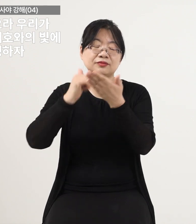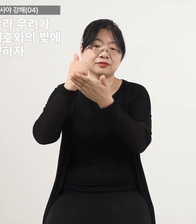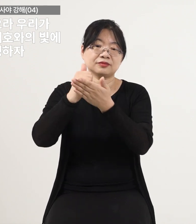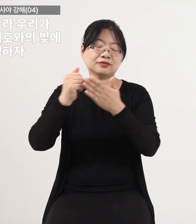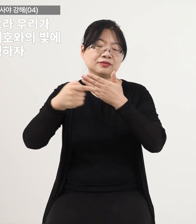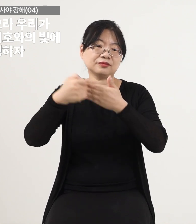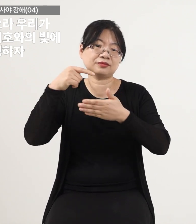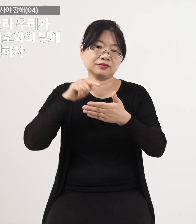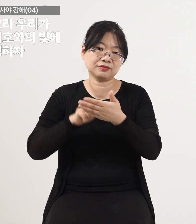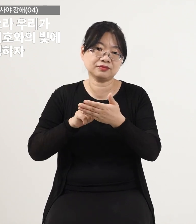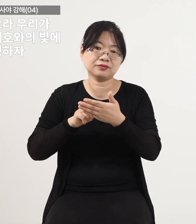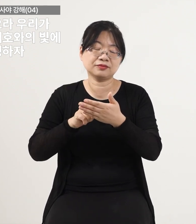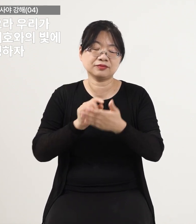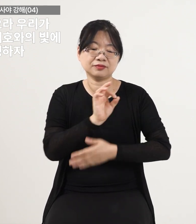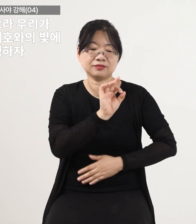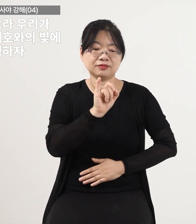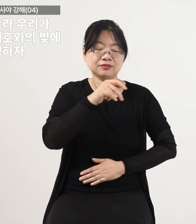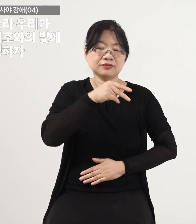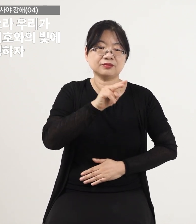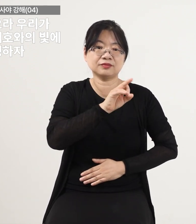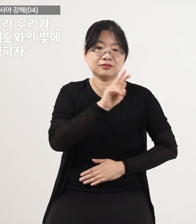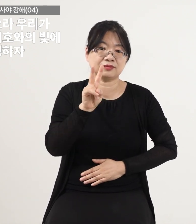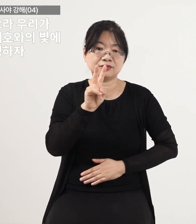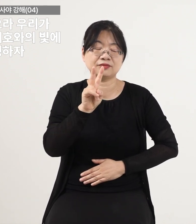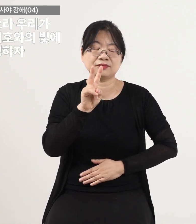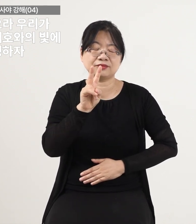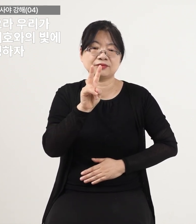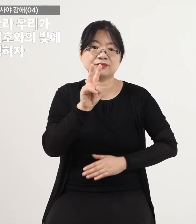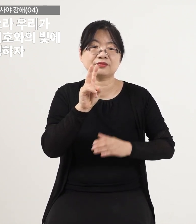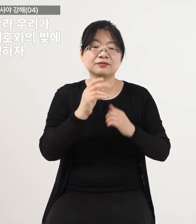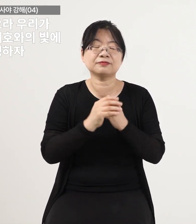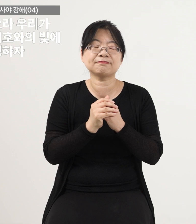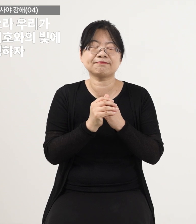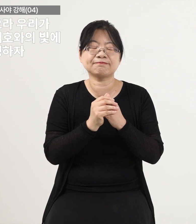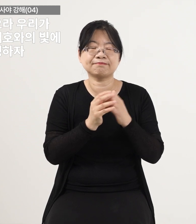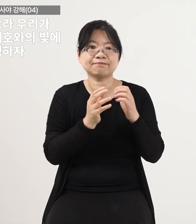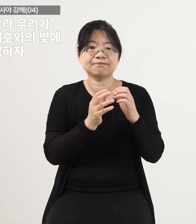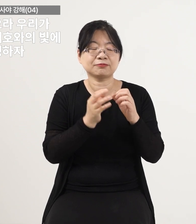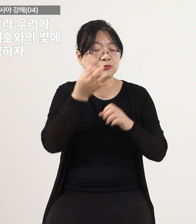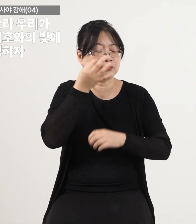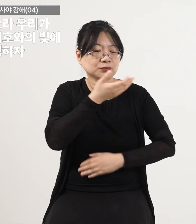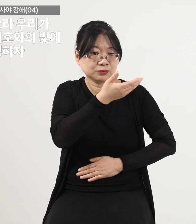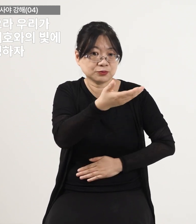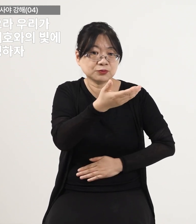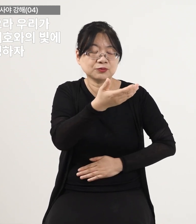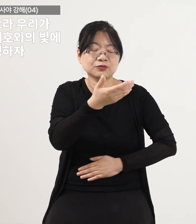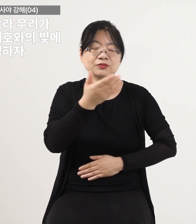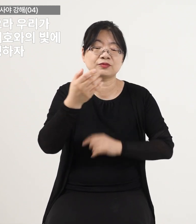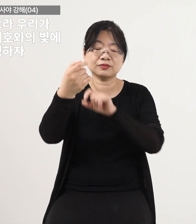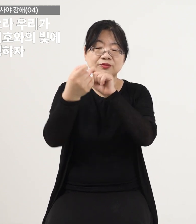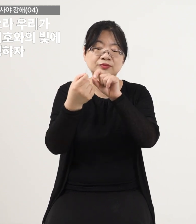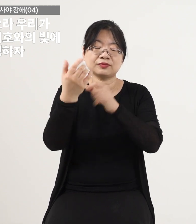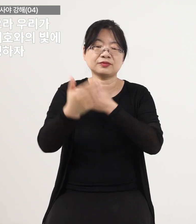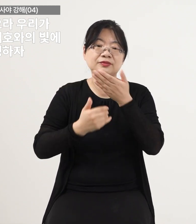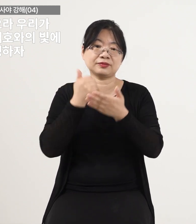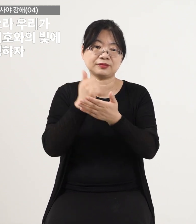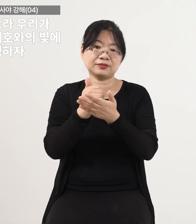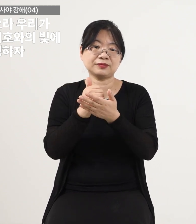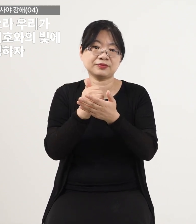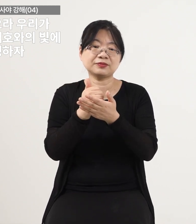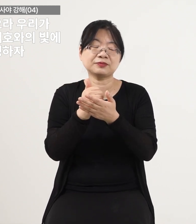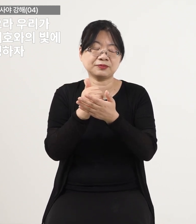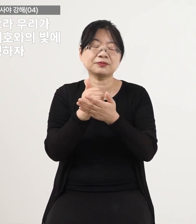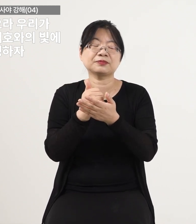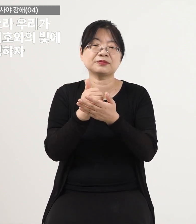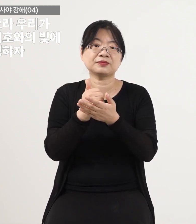하나님의 마음을 이사야의 눈에 넣어서 다가올 하나님의 확정된 그림을